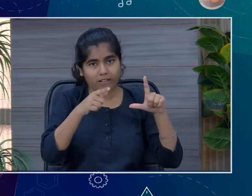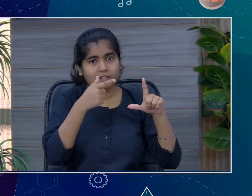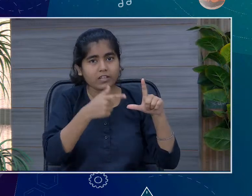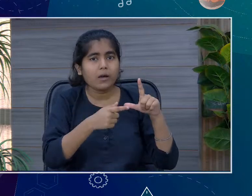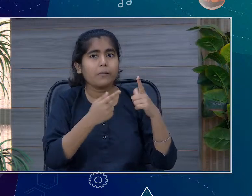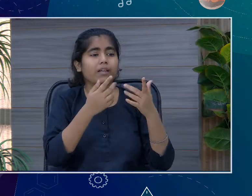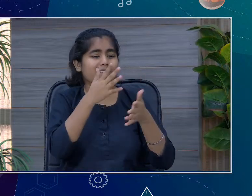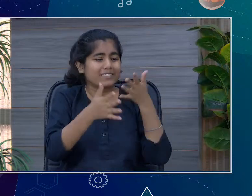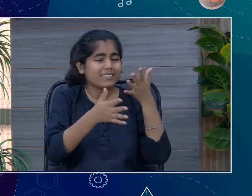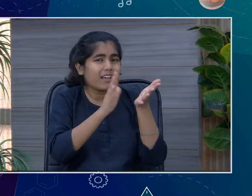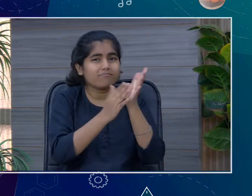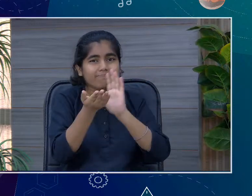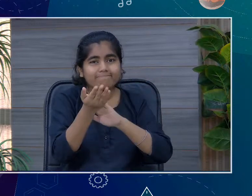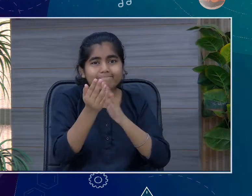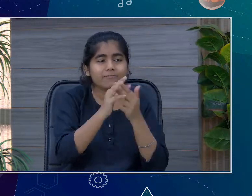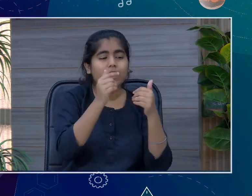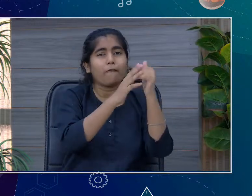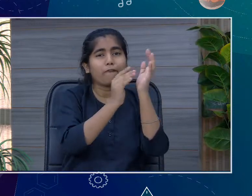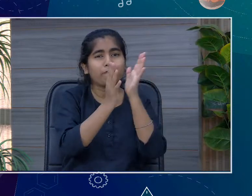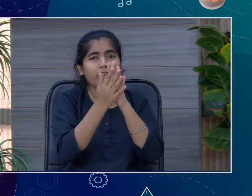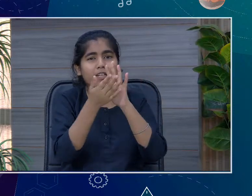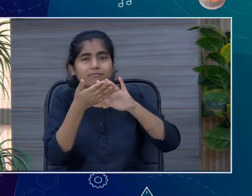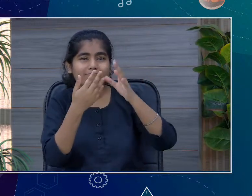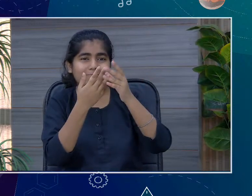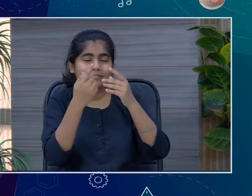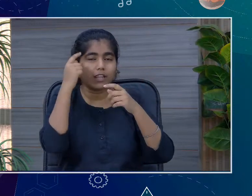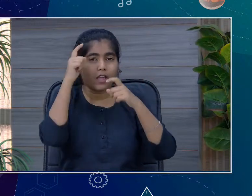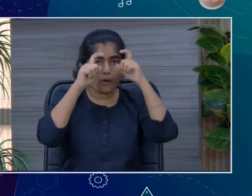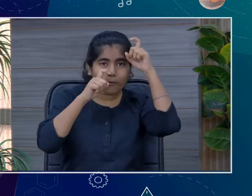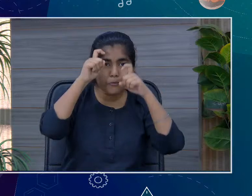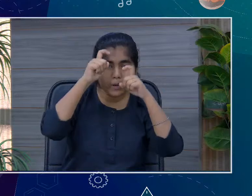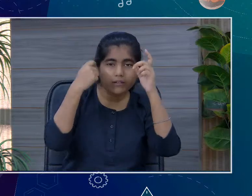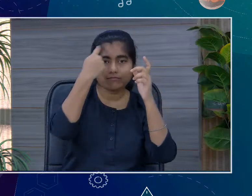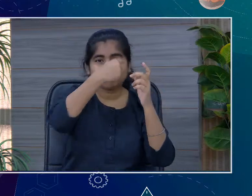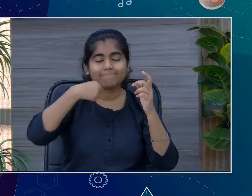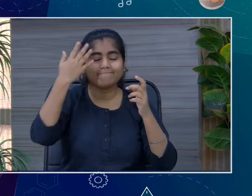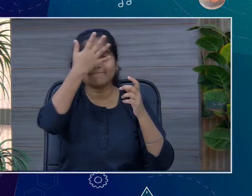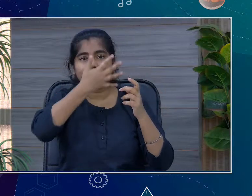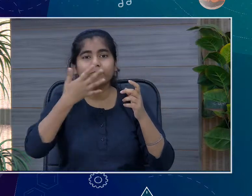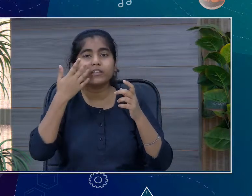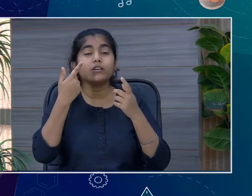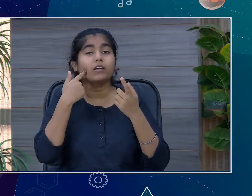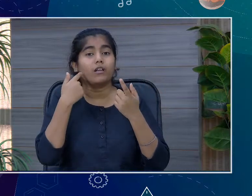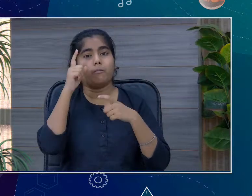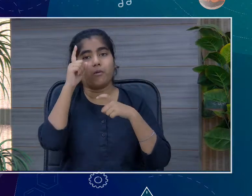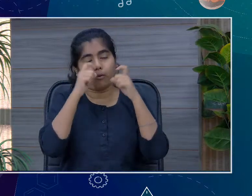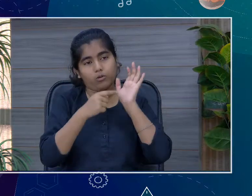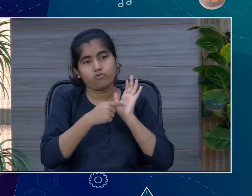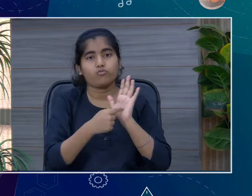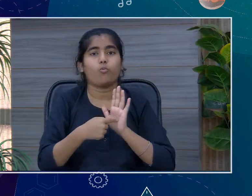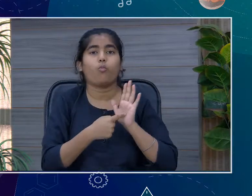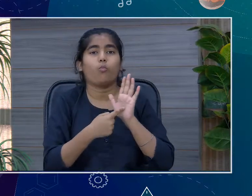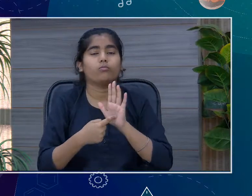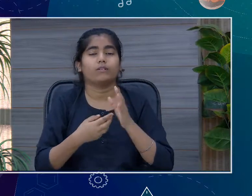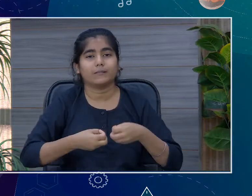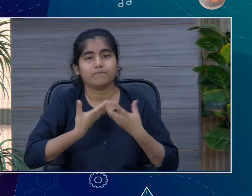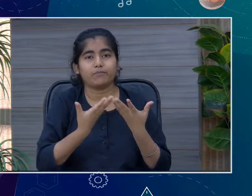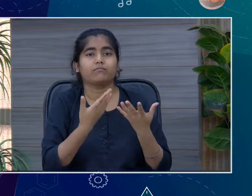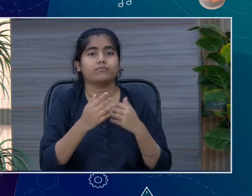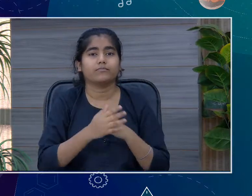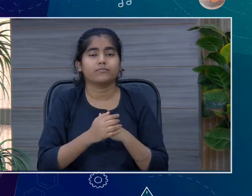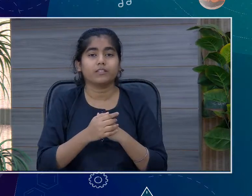से, उंगलियों से, हाथों से, चेहरे के हाव भाव से अपनी अभिव्यक्ति करते हैं। तो